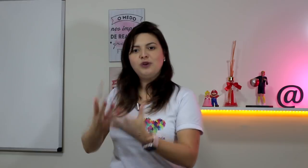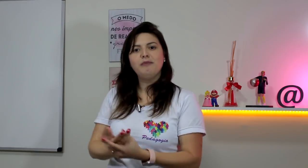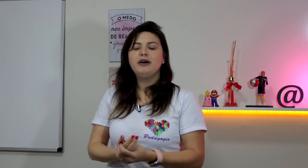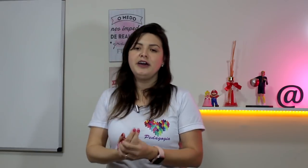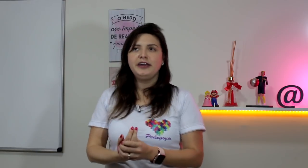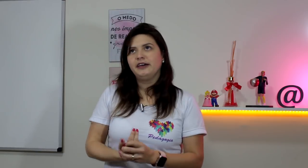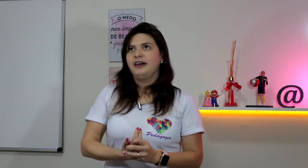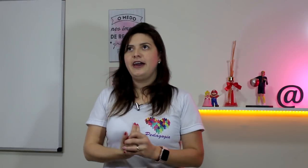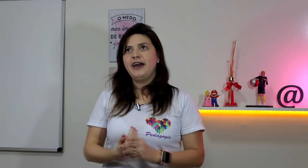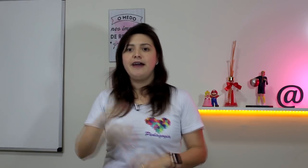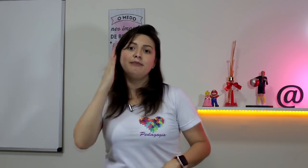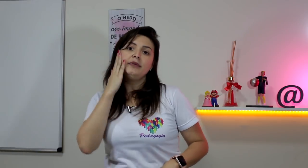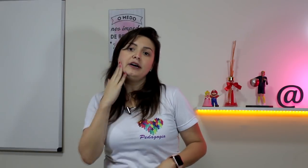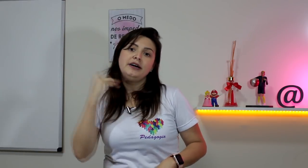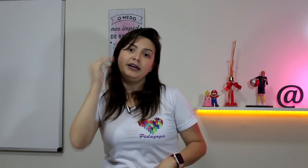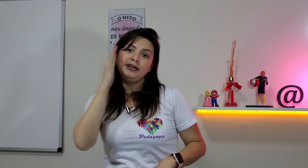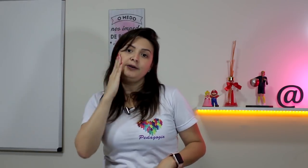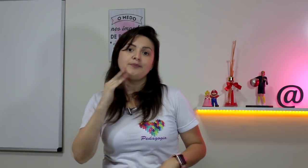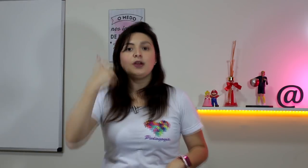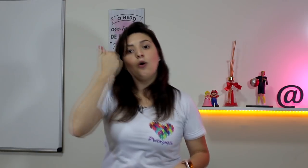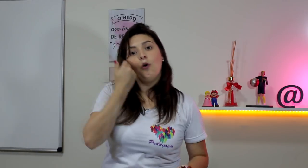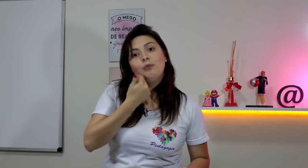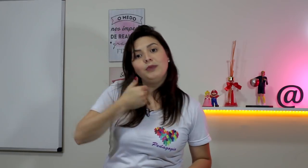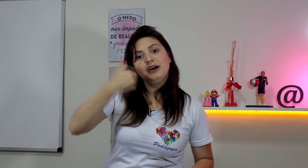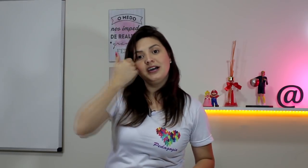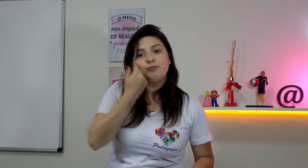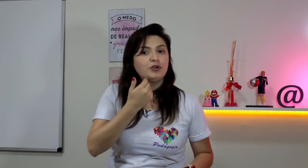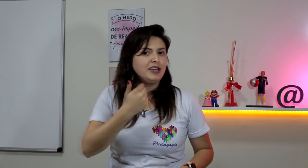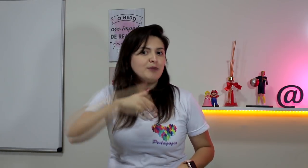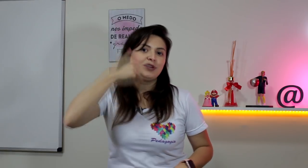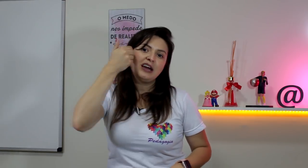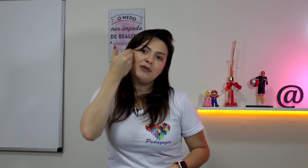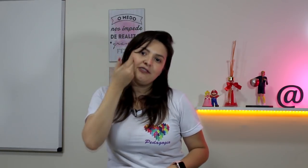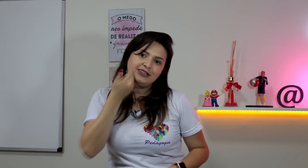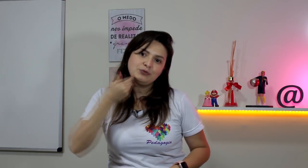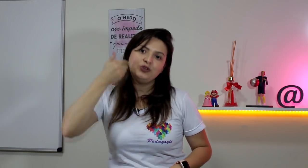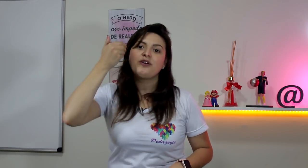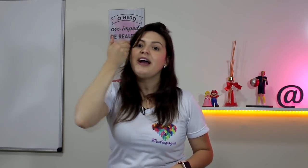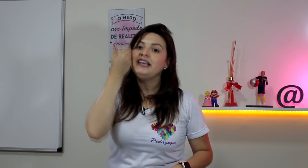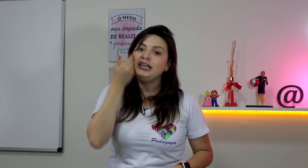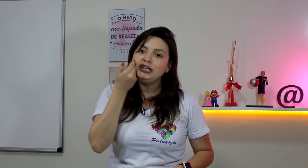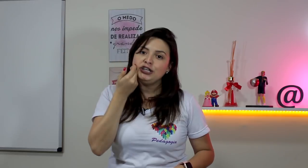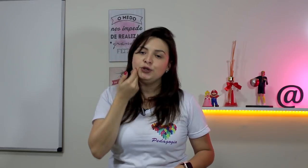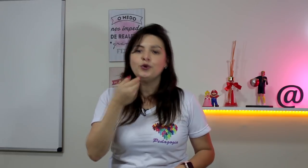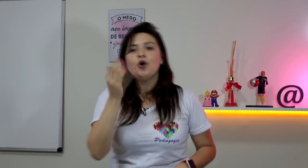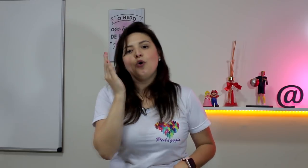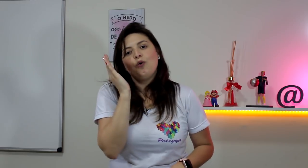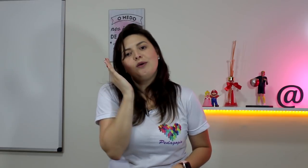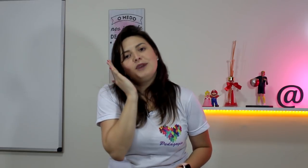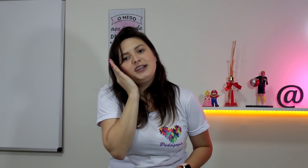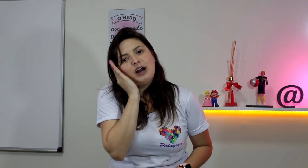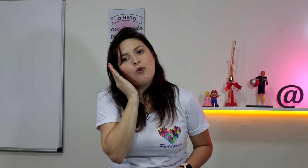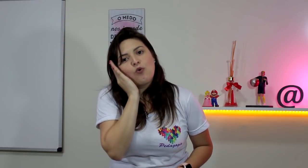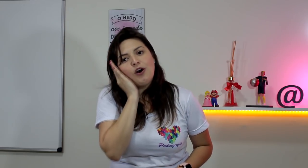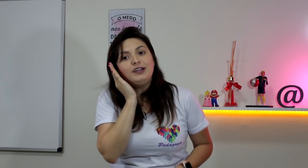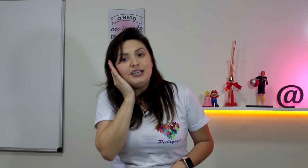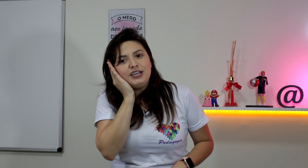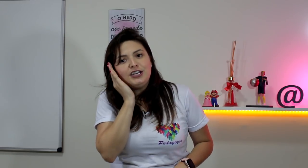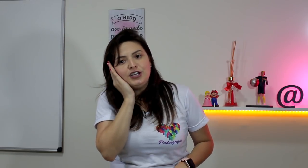a mãe, mãe ou mãe. Por quê? Porque a mãe faz muito carinho, ou a mãe dá um